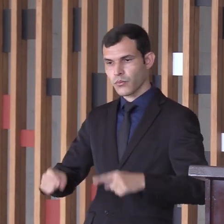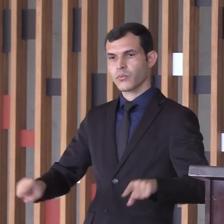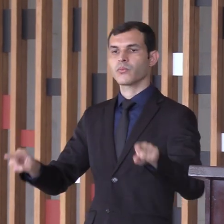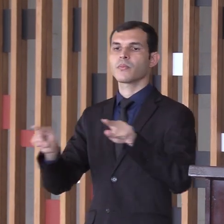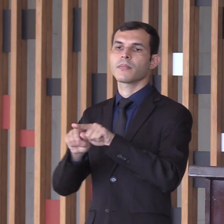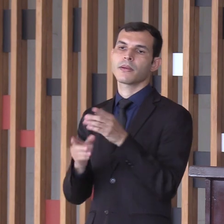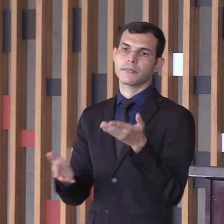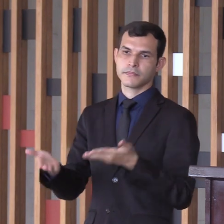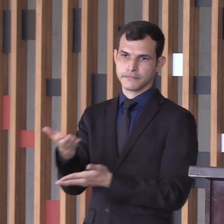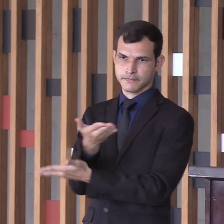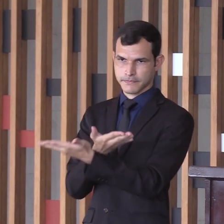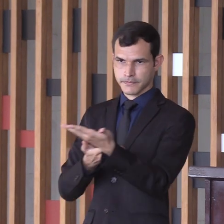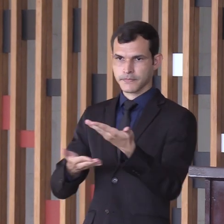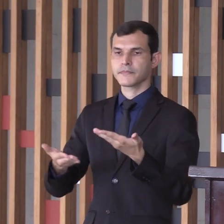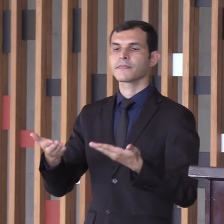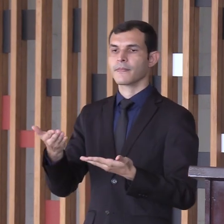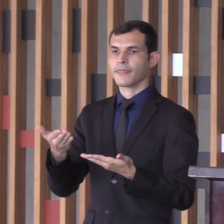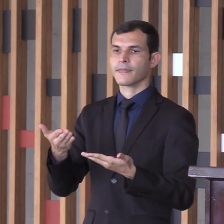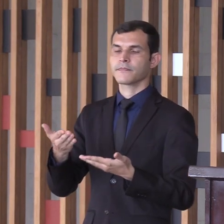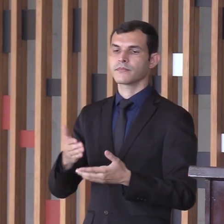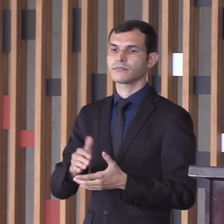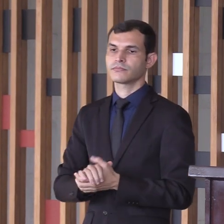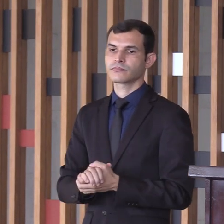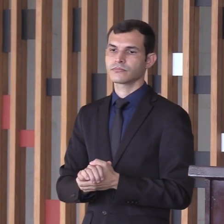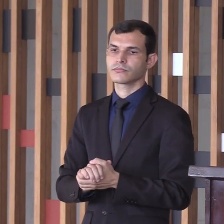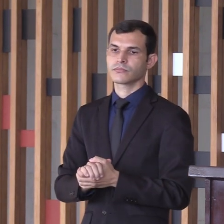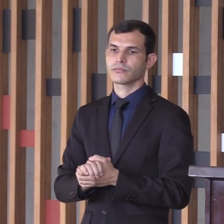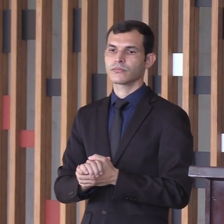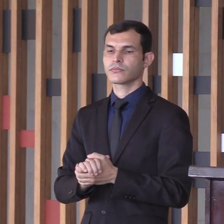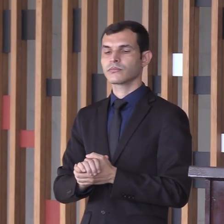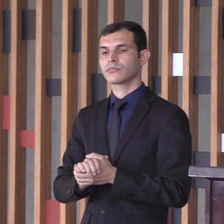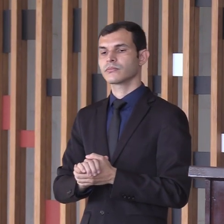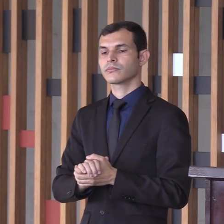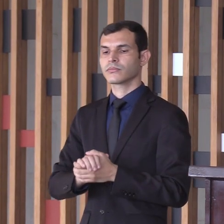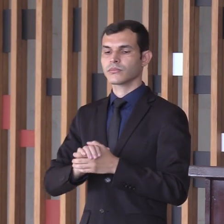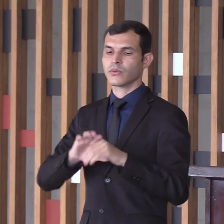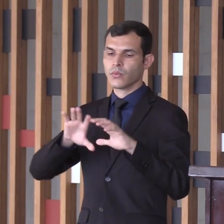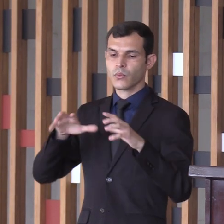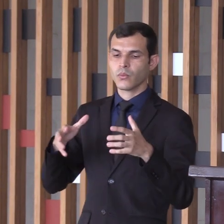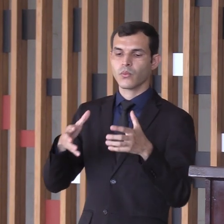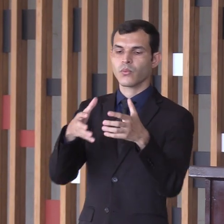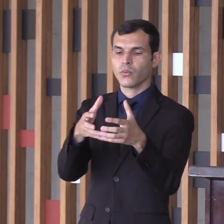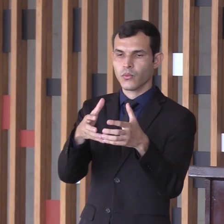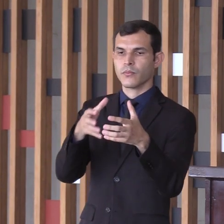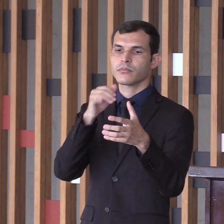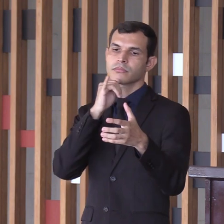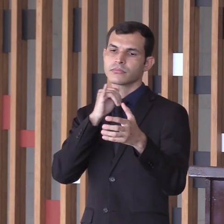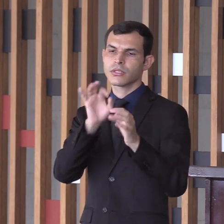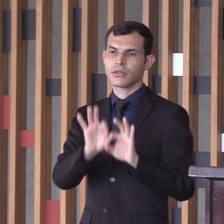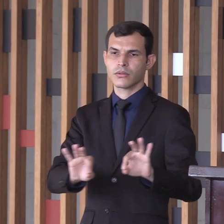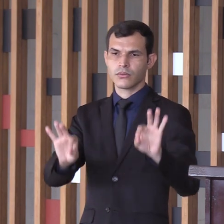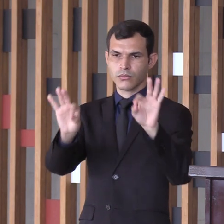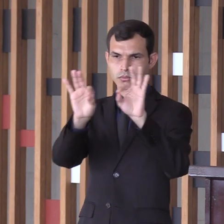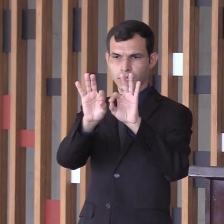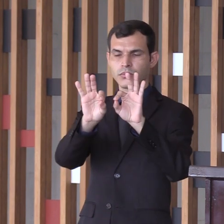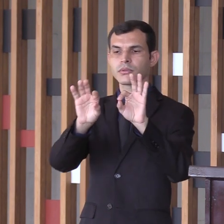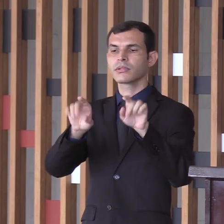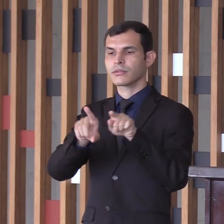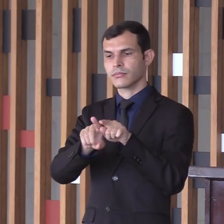do TCU e da INTOSAI com outras organizações internacionais, como a Organização das Nações Unidas e a